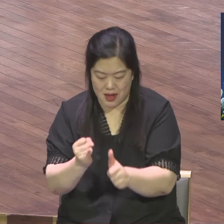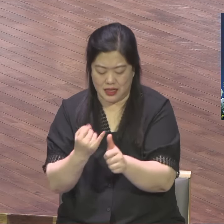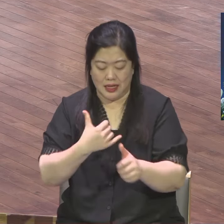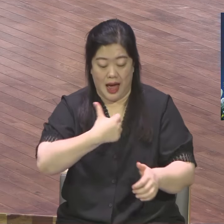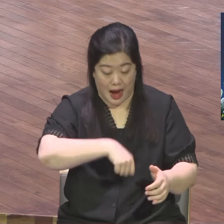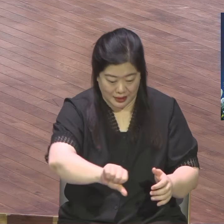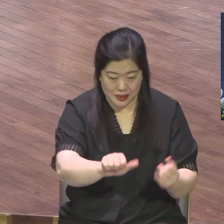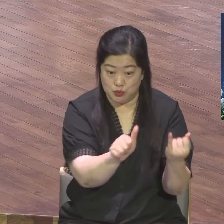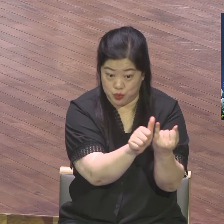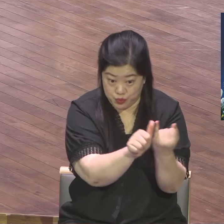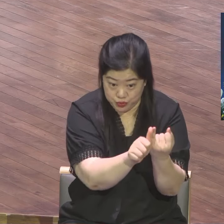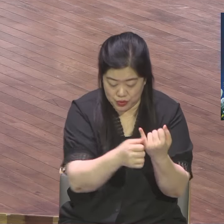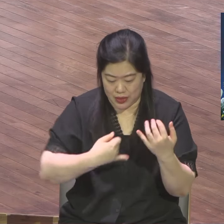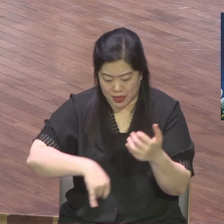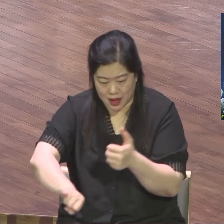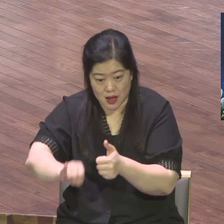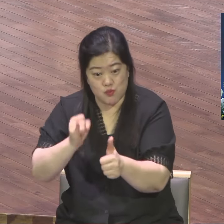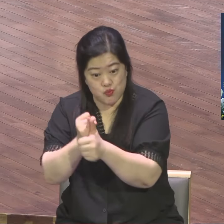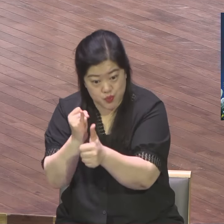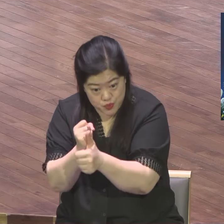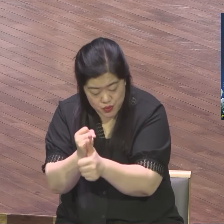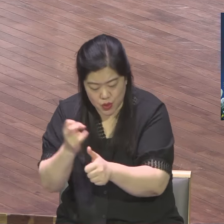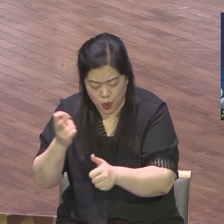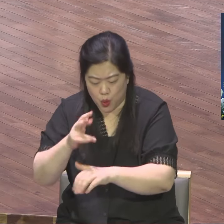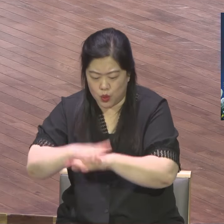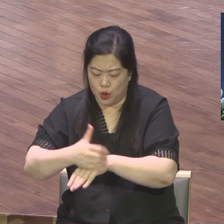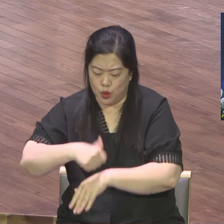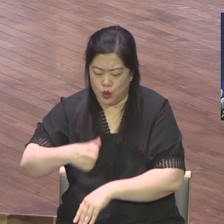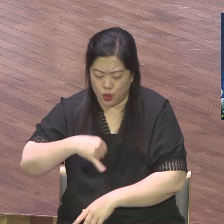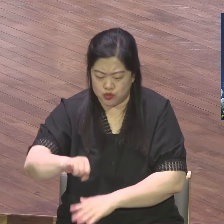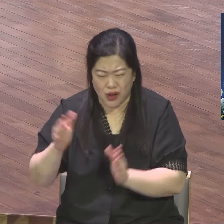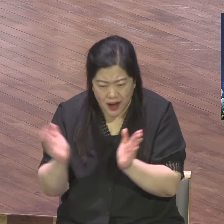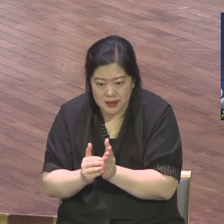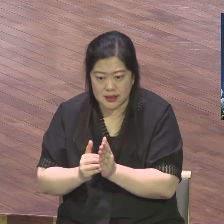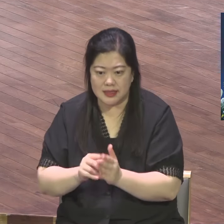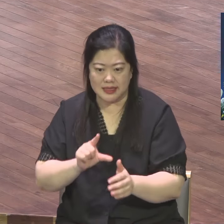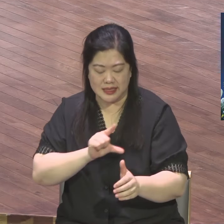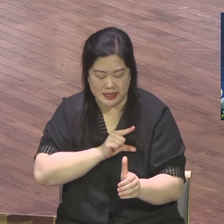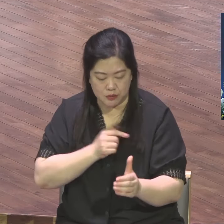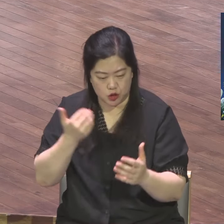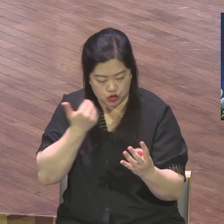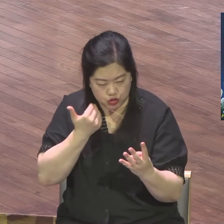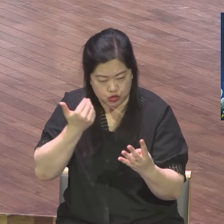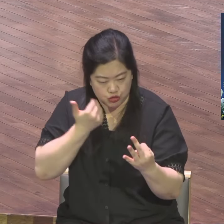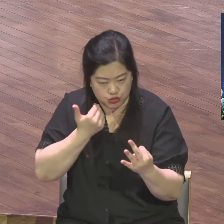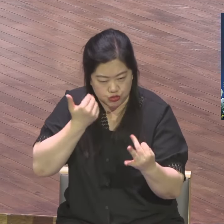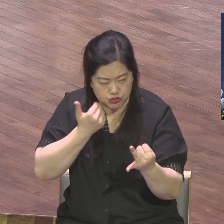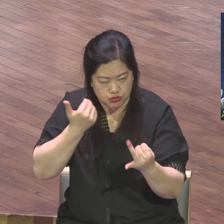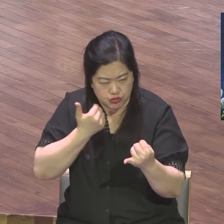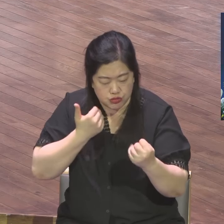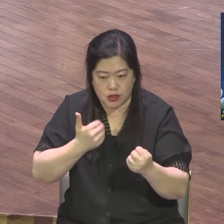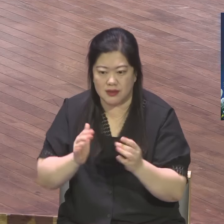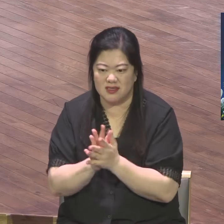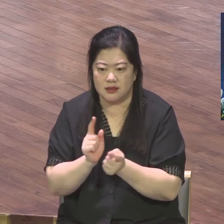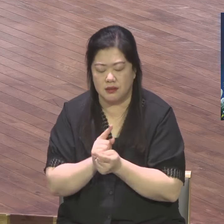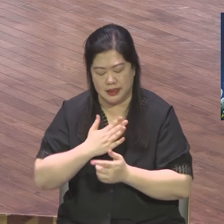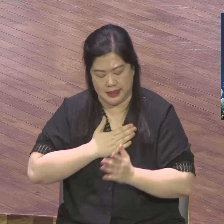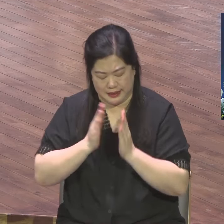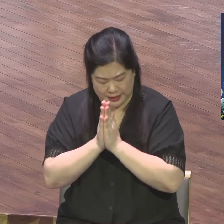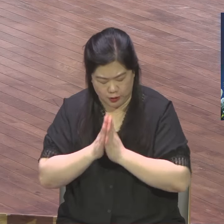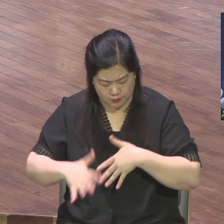좁사서 성교의 성교 그 속에 다 들이시오. 세금 서인 받으려면 오력이 있어야 하지